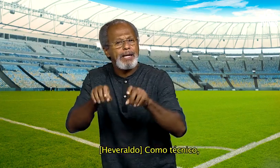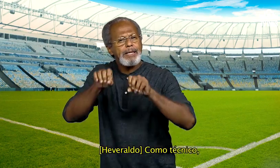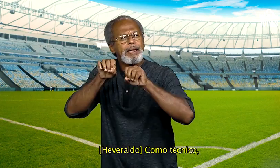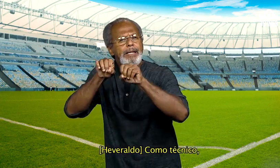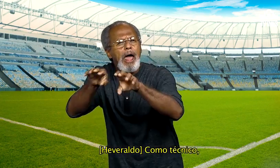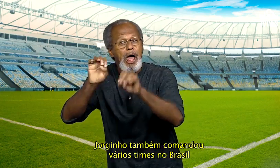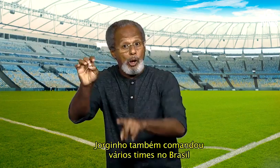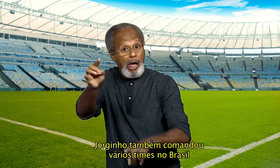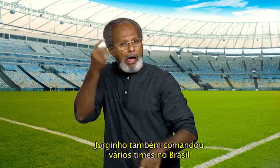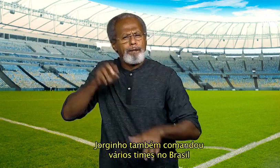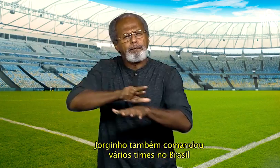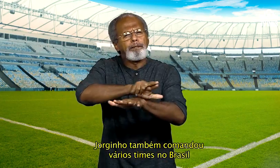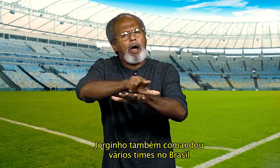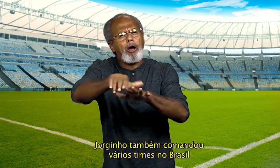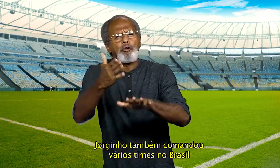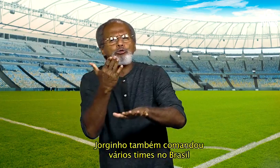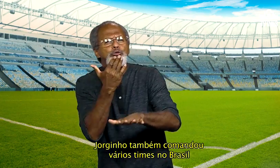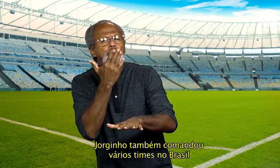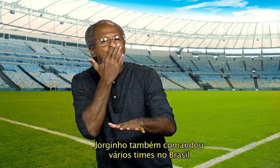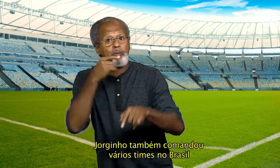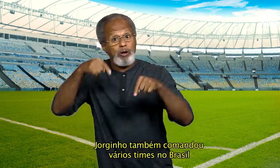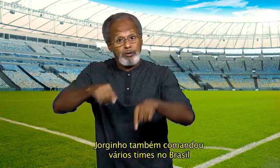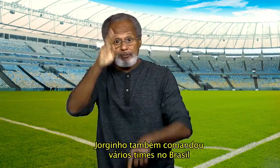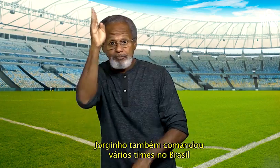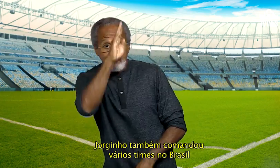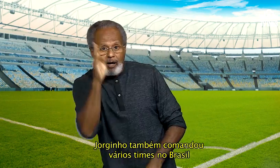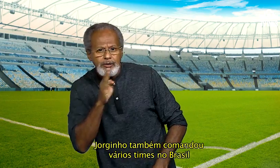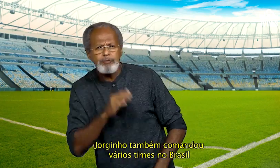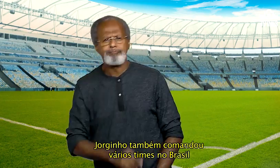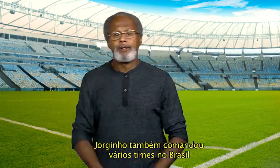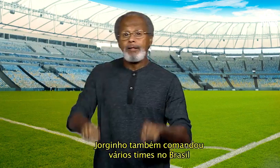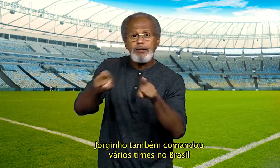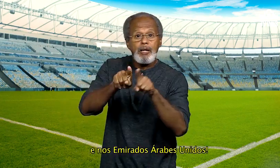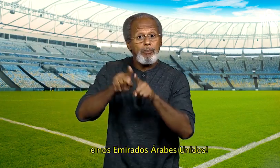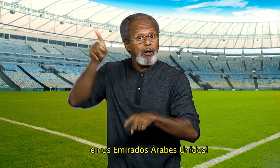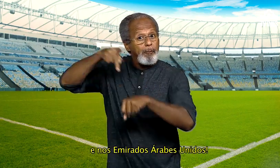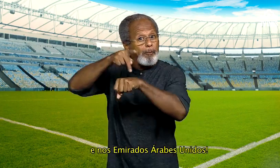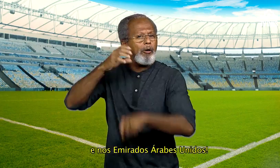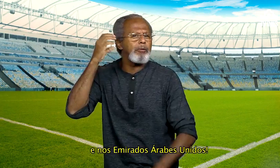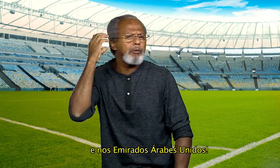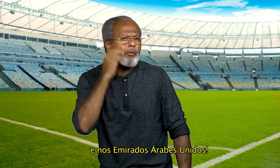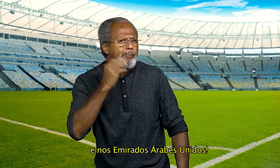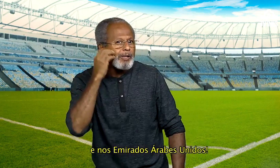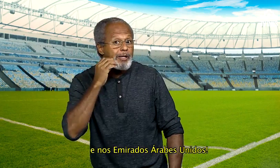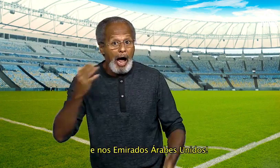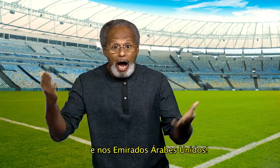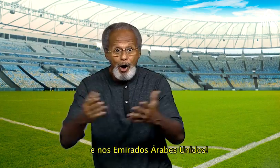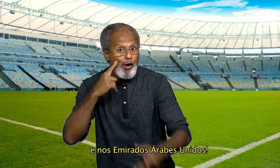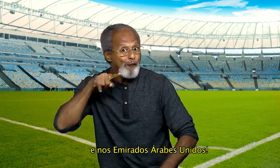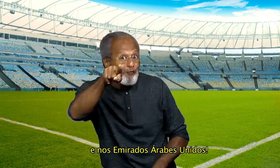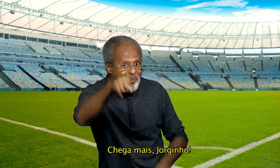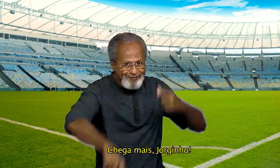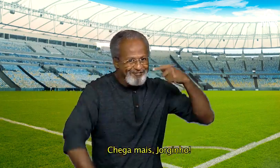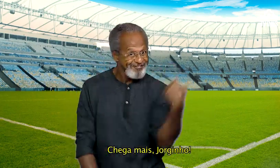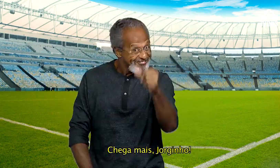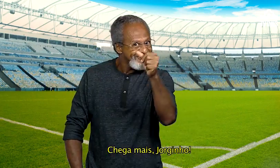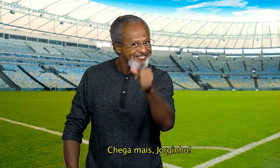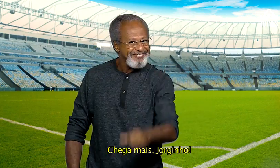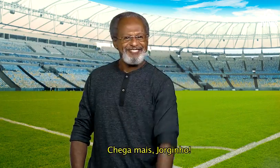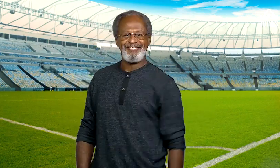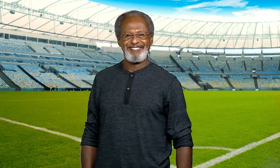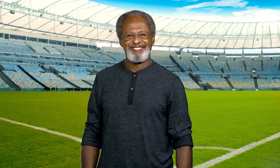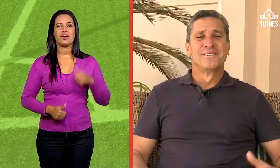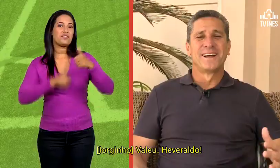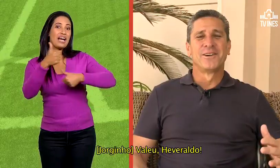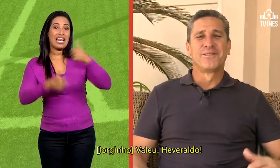Como técnico, Jorginho também comandou vários times no Brasil e nos Emirados Árabes Unidos. Chega mais,